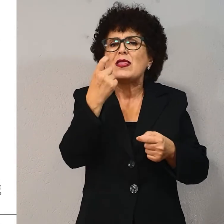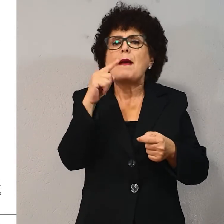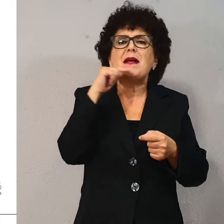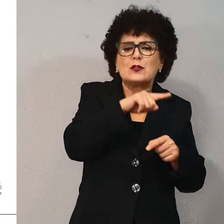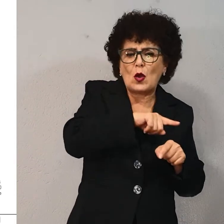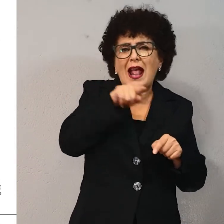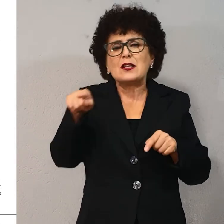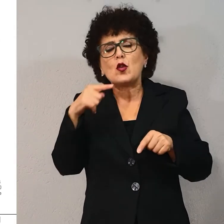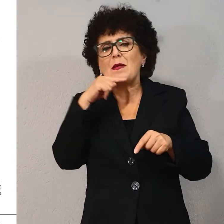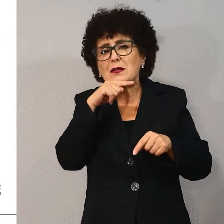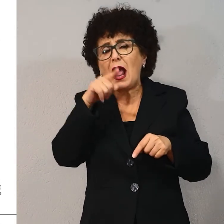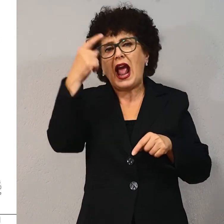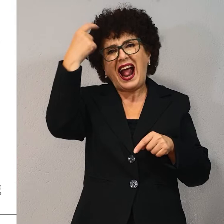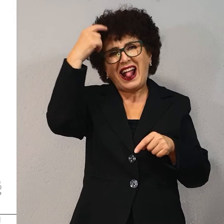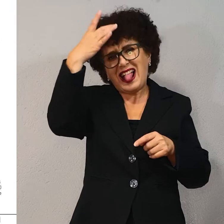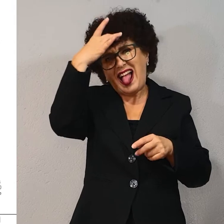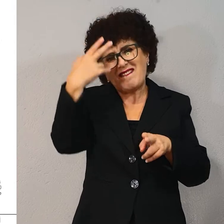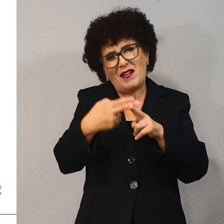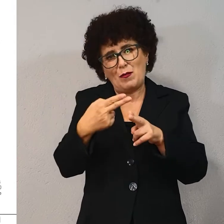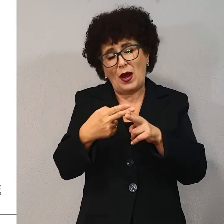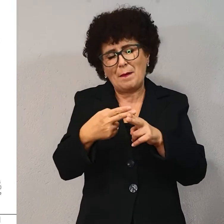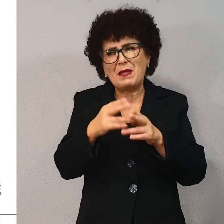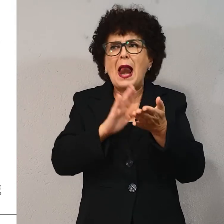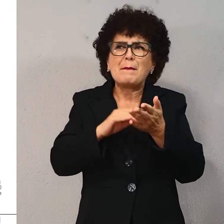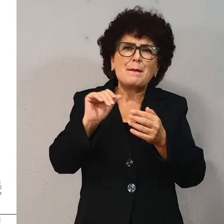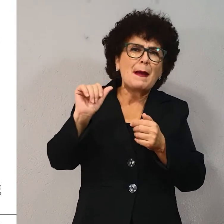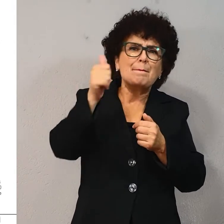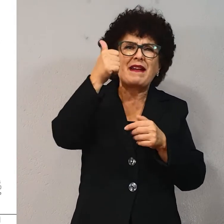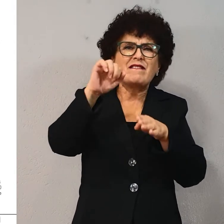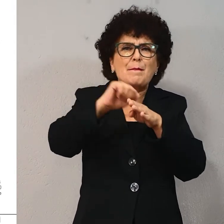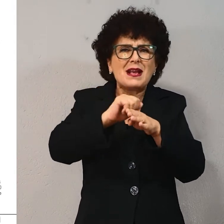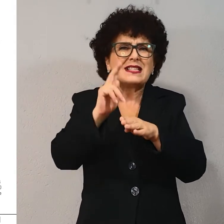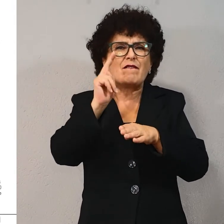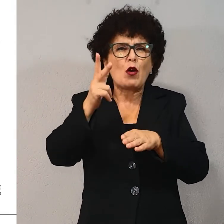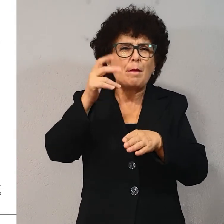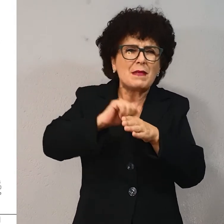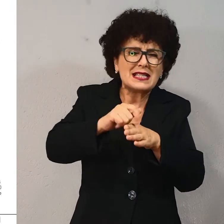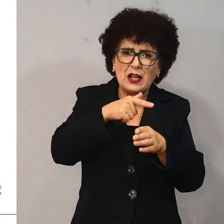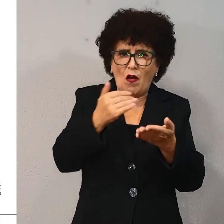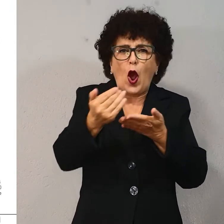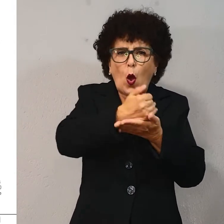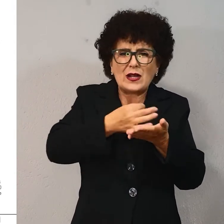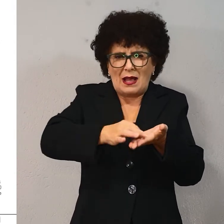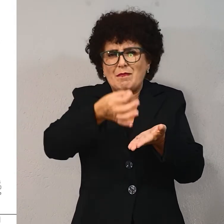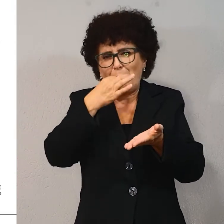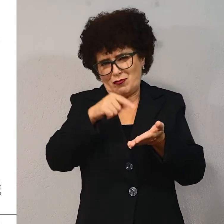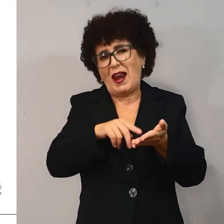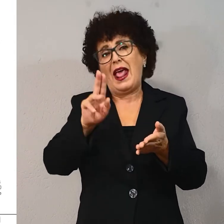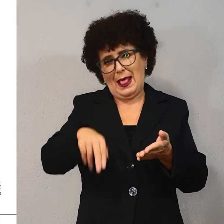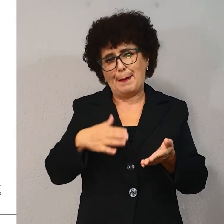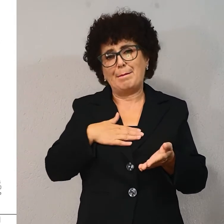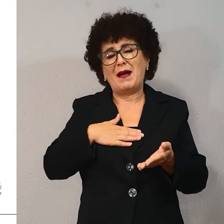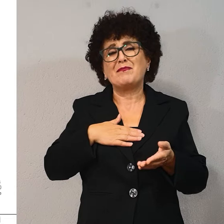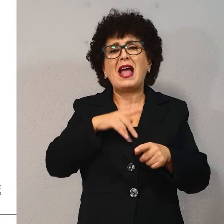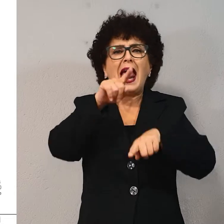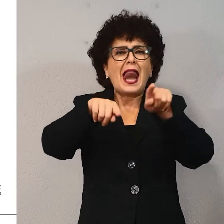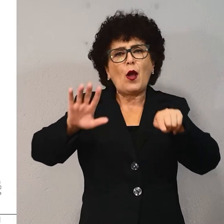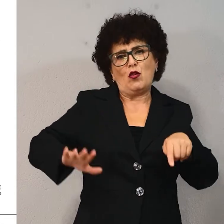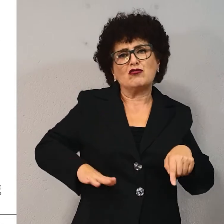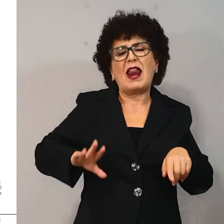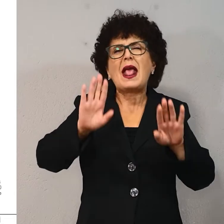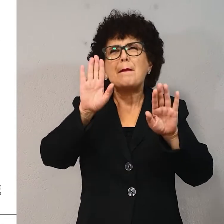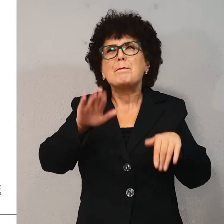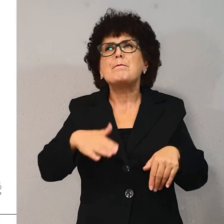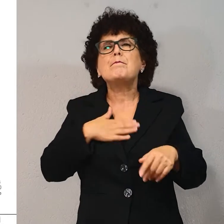или главоболки. Особено во првите неколку месеци од употребата. Дел од жените може да